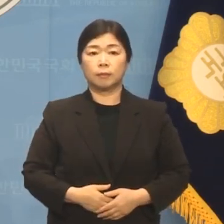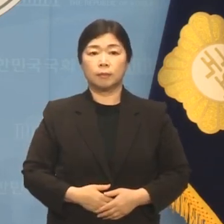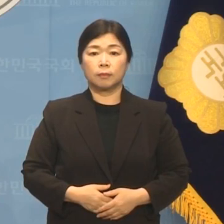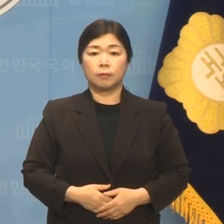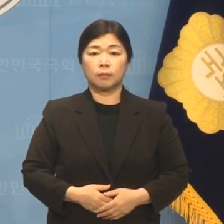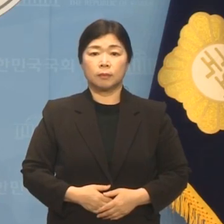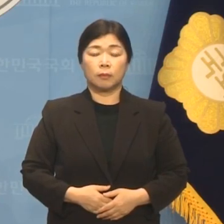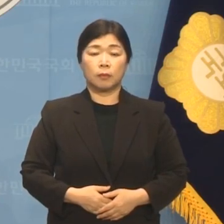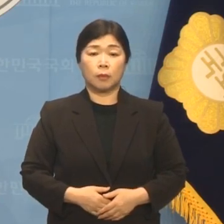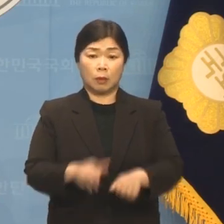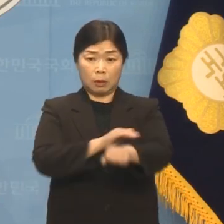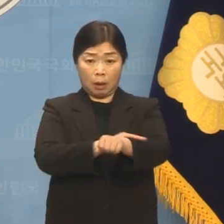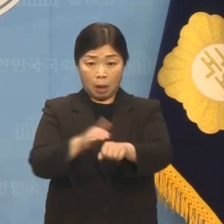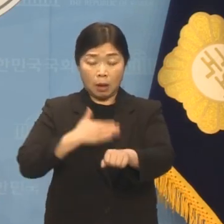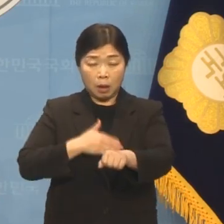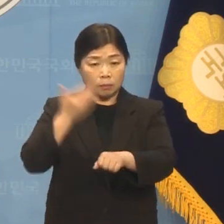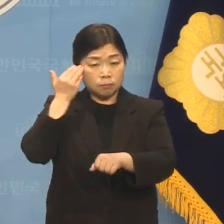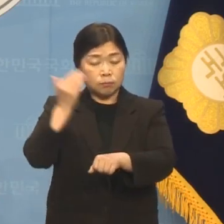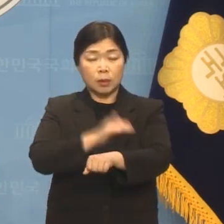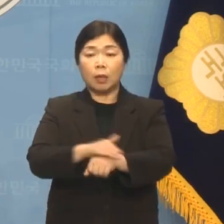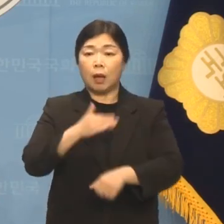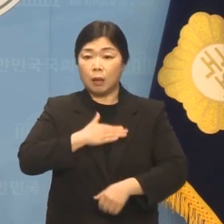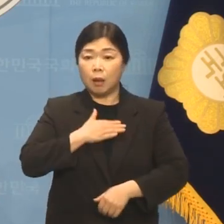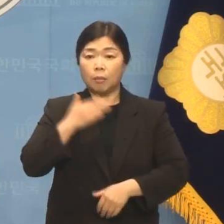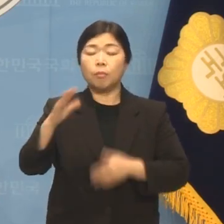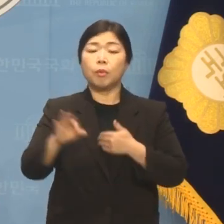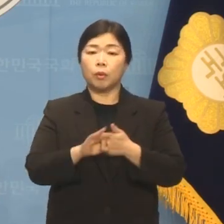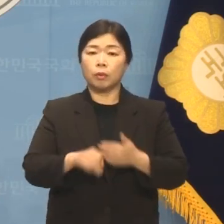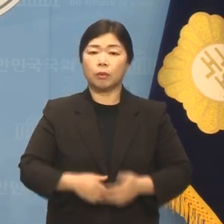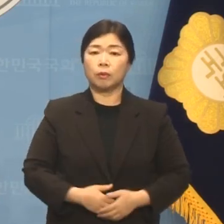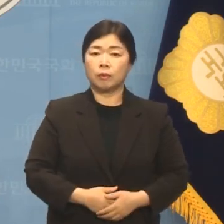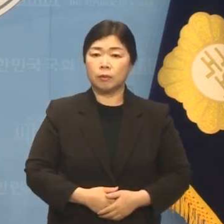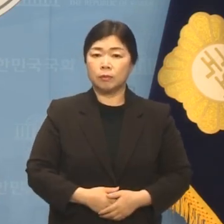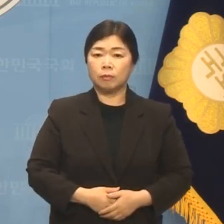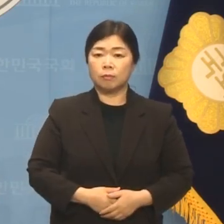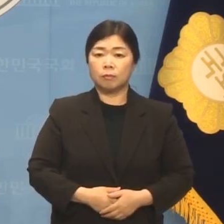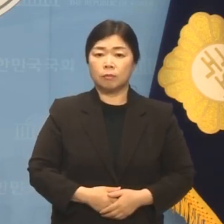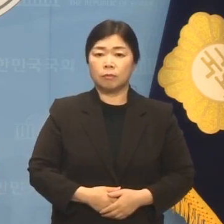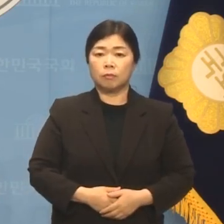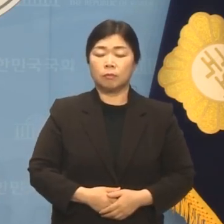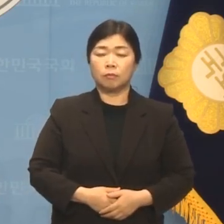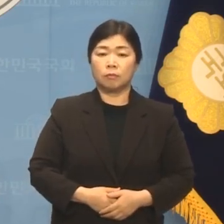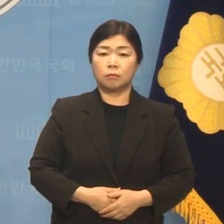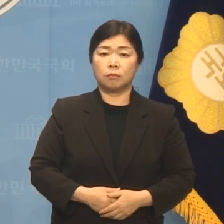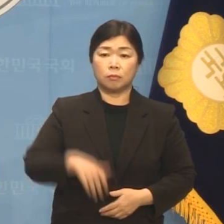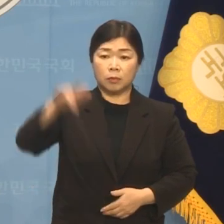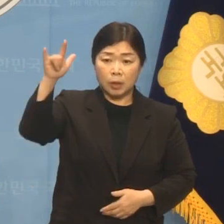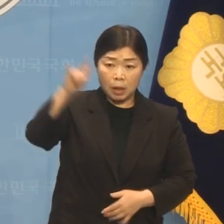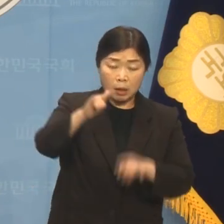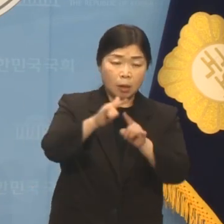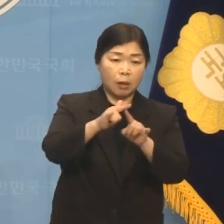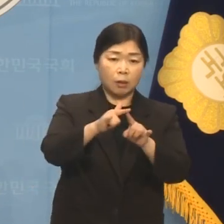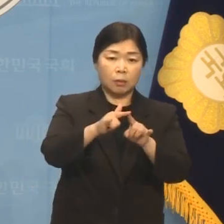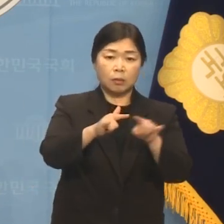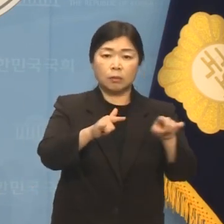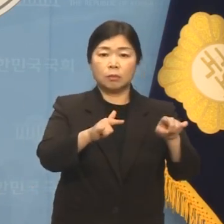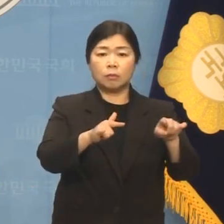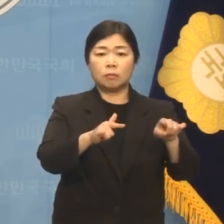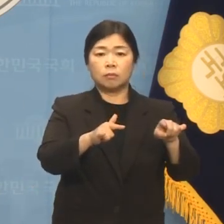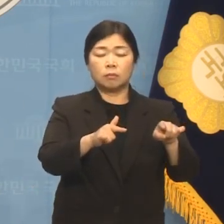아리백을 그렇게 잘 아시면 송전망도 설치 안 해서 태양광 전기 다 버렸습니까?